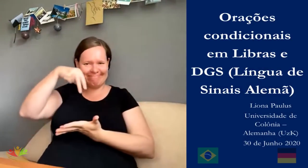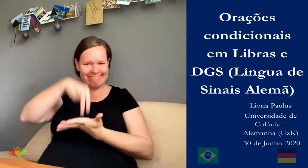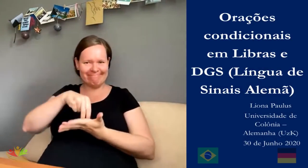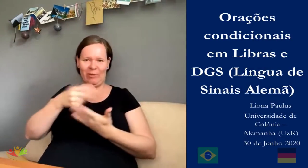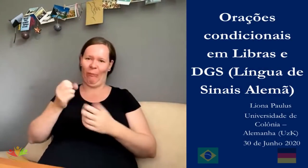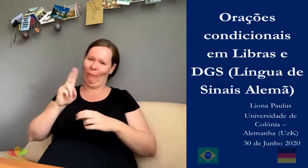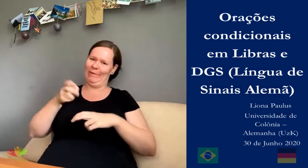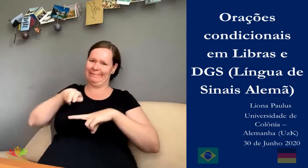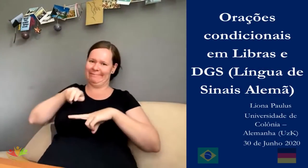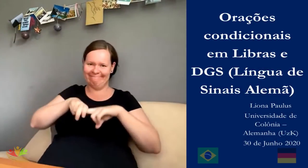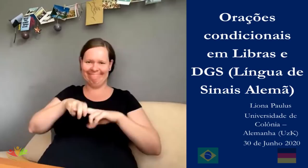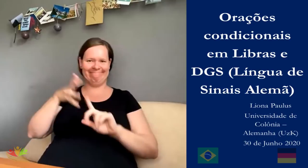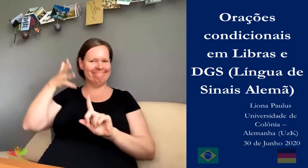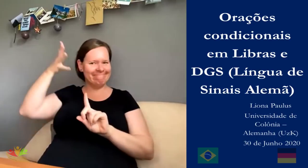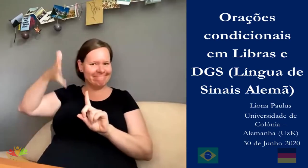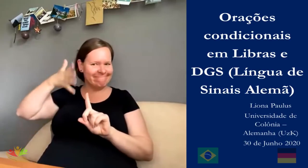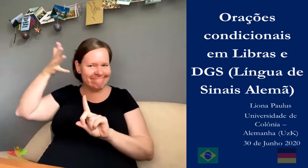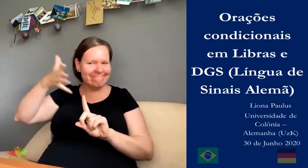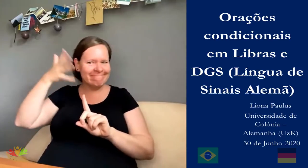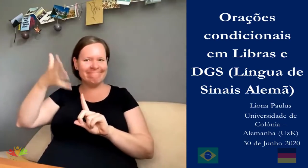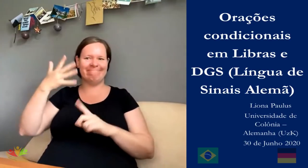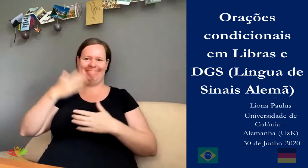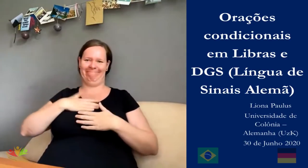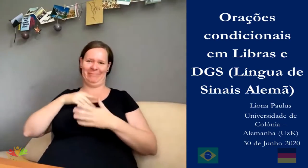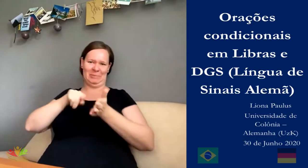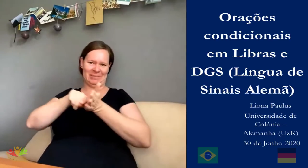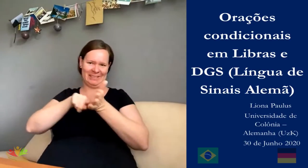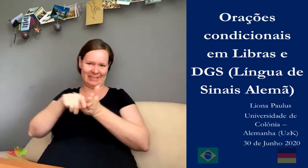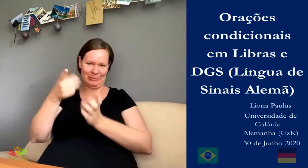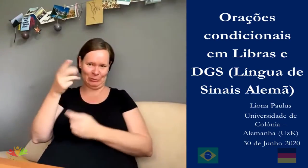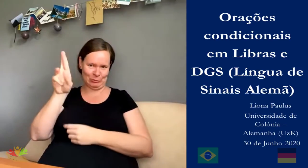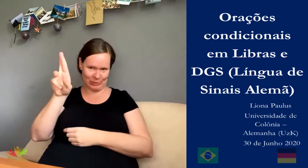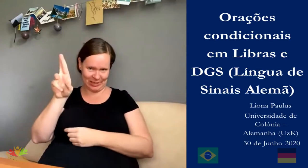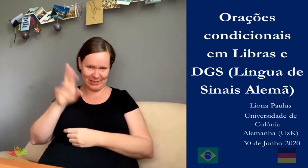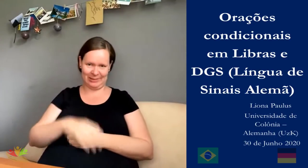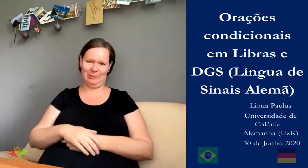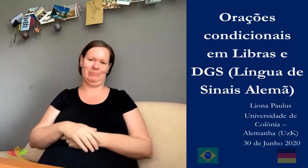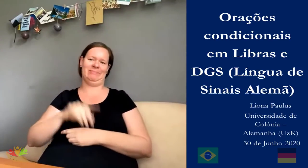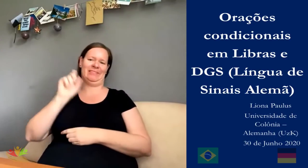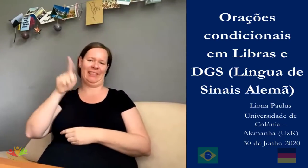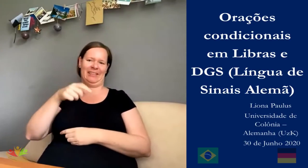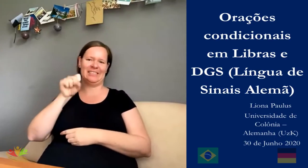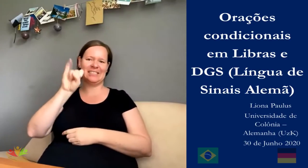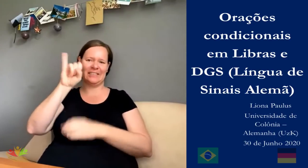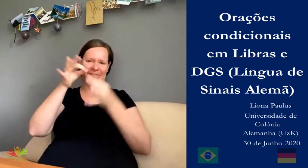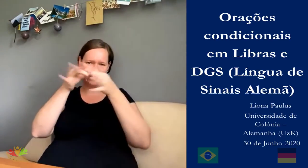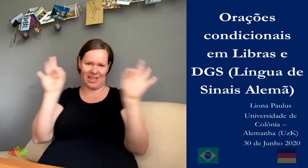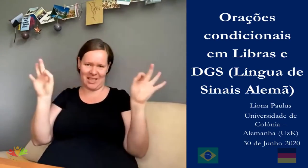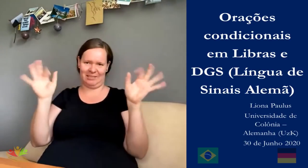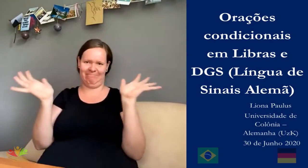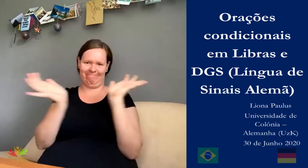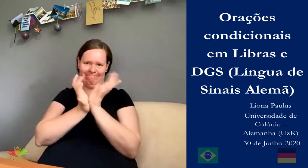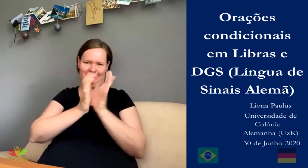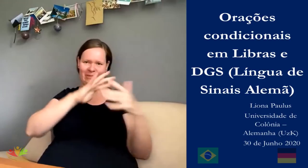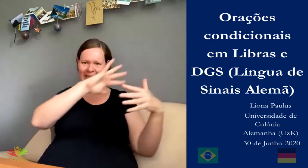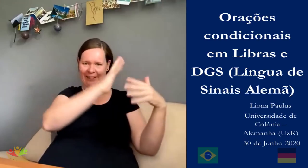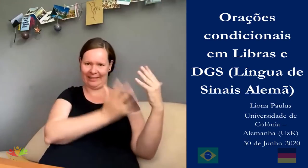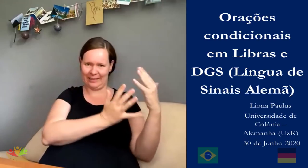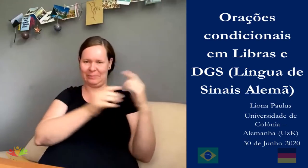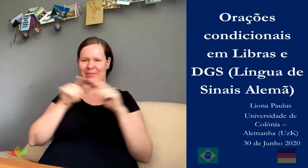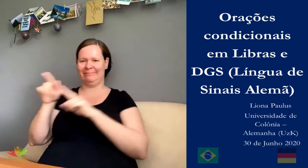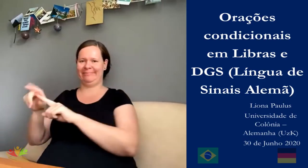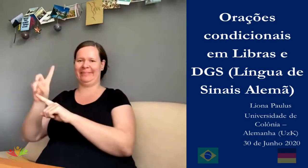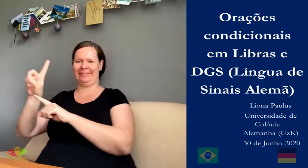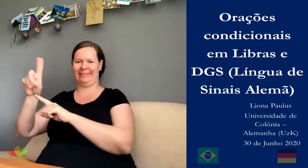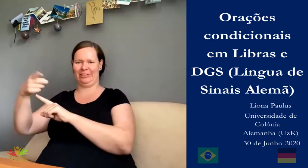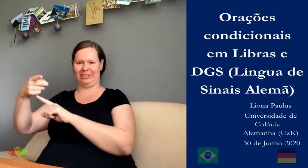Olá, eu estou muito feliz de vir até aqui, né? O meu sinal diz que eu estou em pé, mas eu estou sentada dando essa palestra, falando